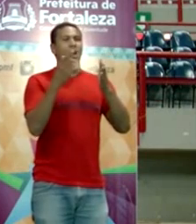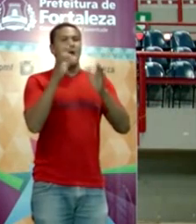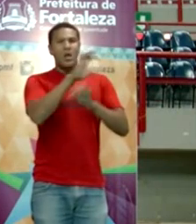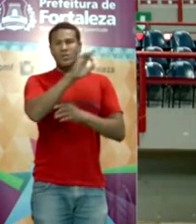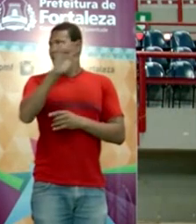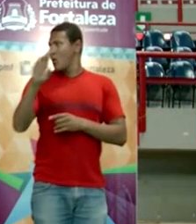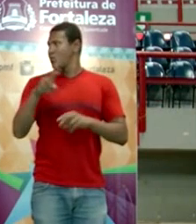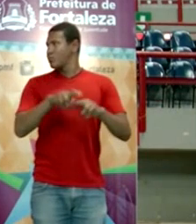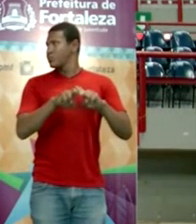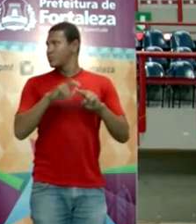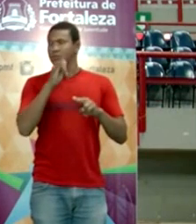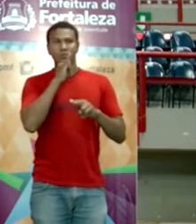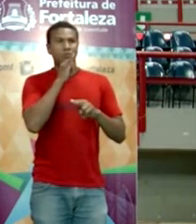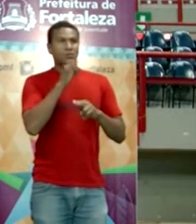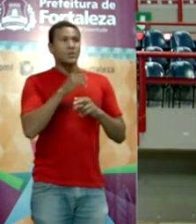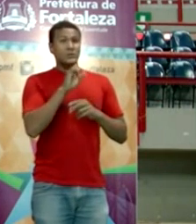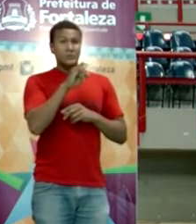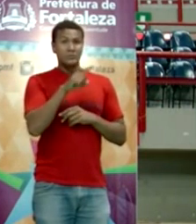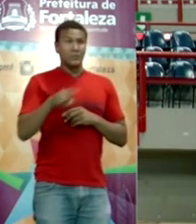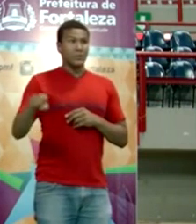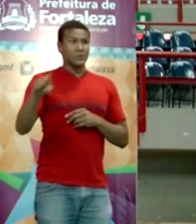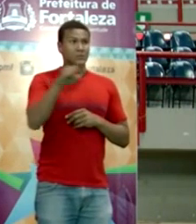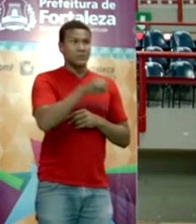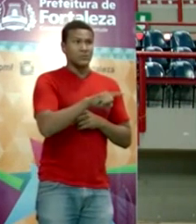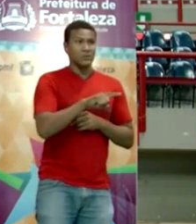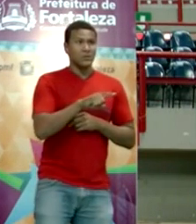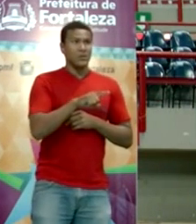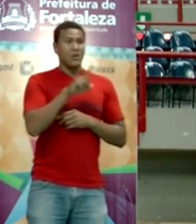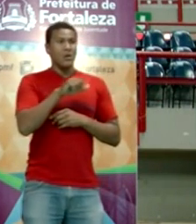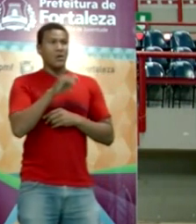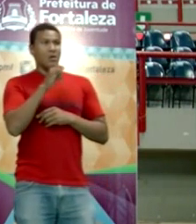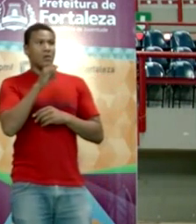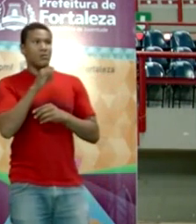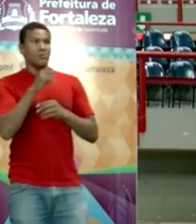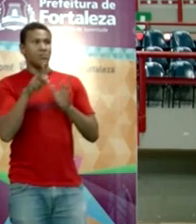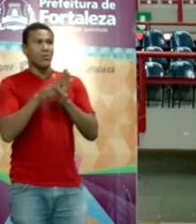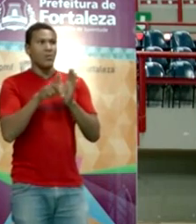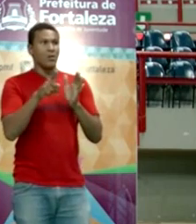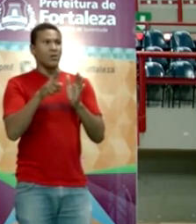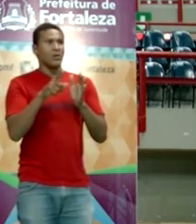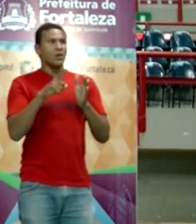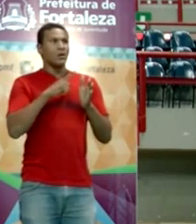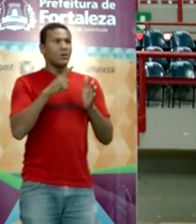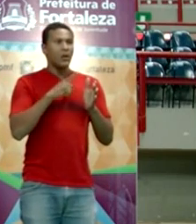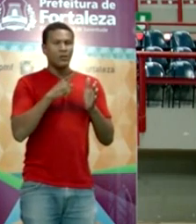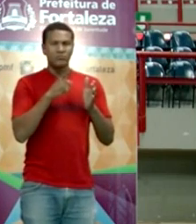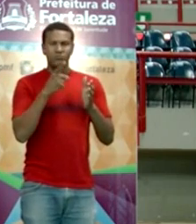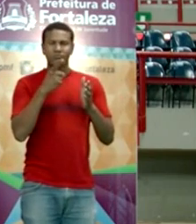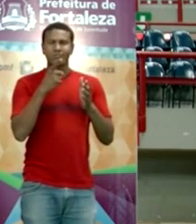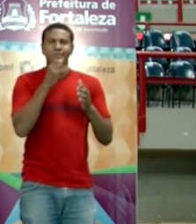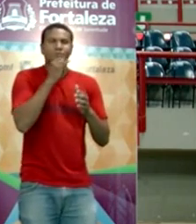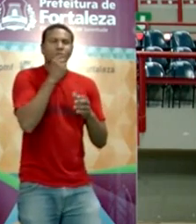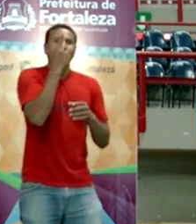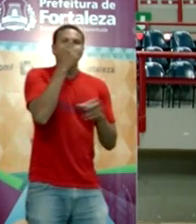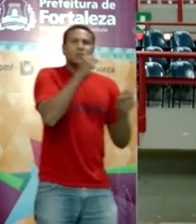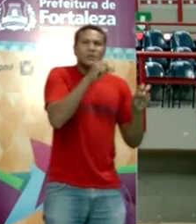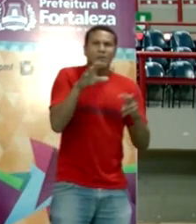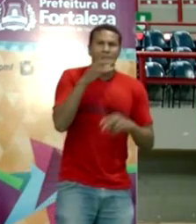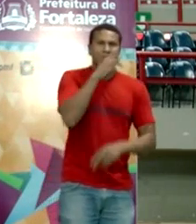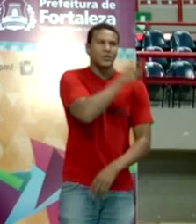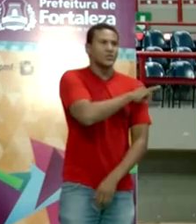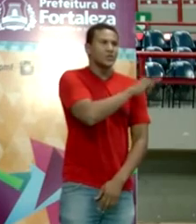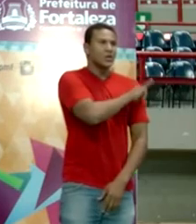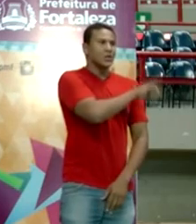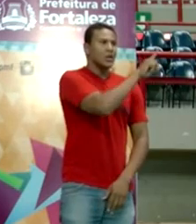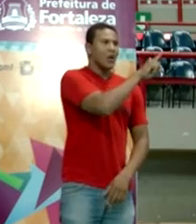é daqueles que passam uma semana no Rio de Janeiro e quando voltam